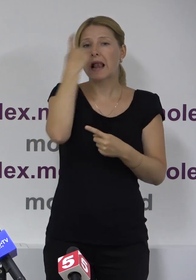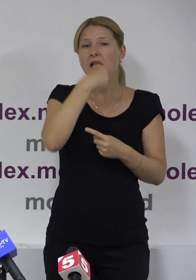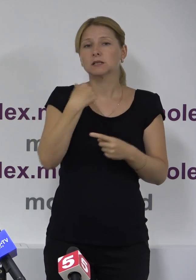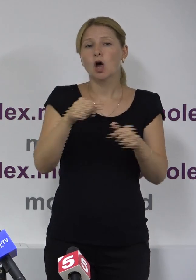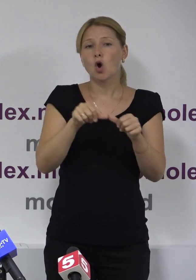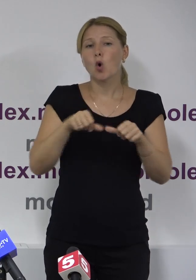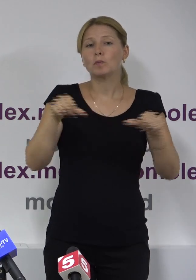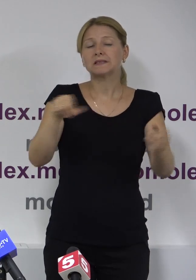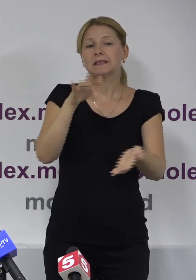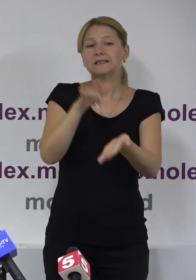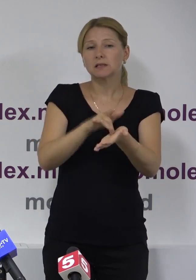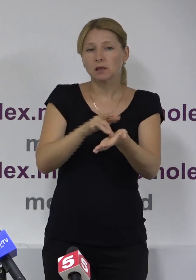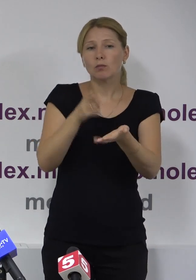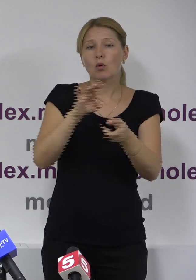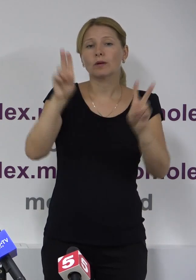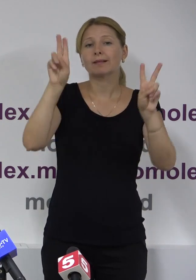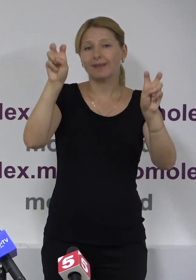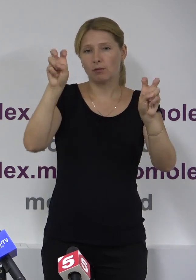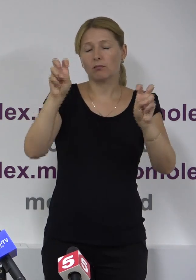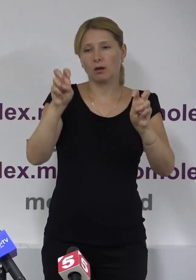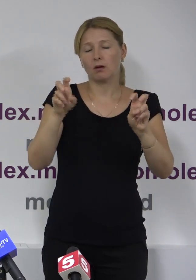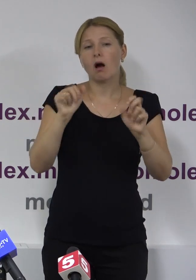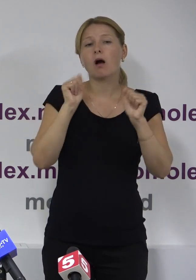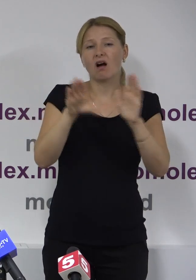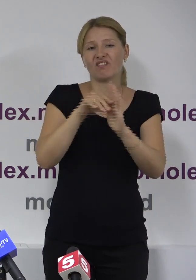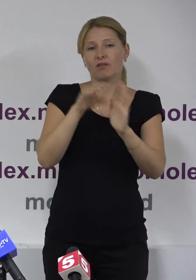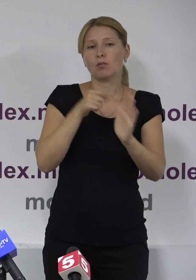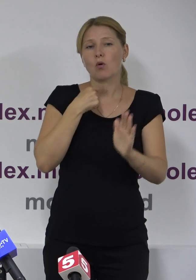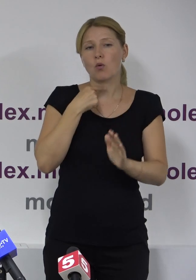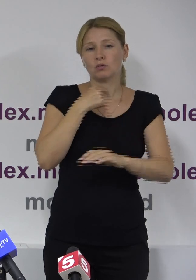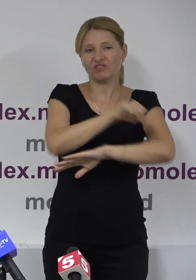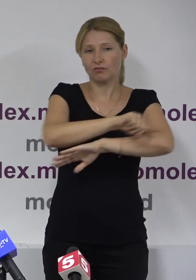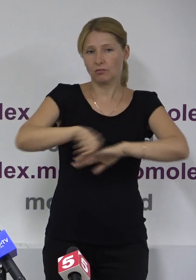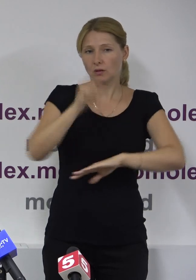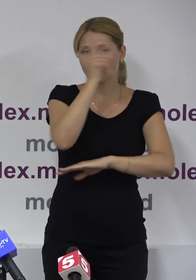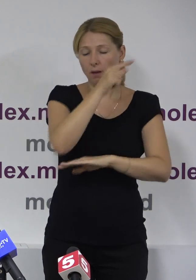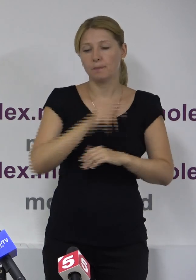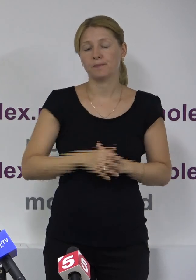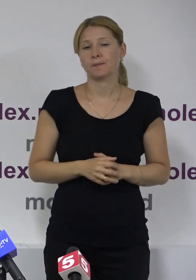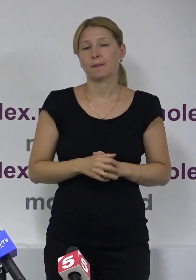Comisiei Electorale Centrale pe acest subiect. A fost publicată o informație privind